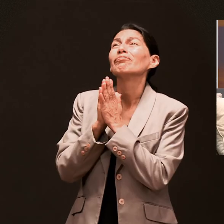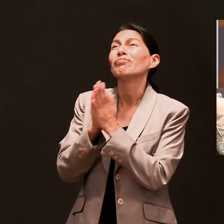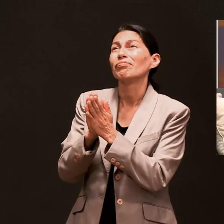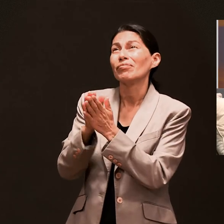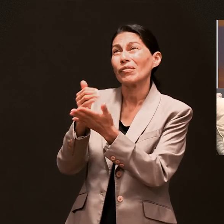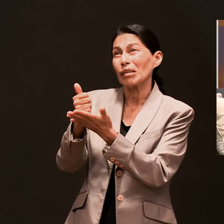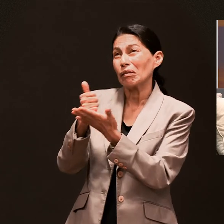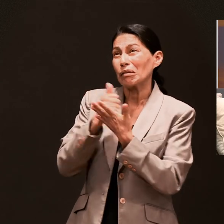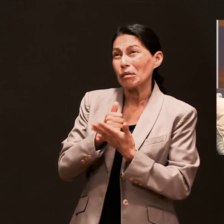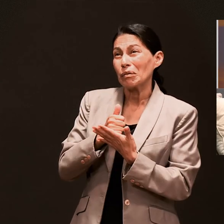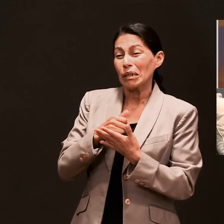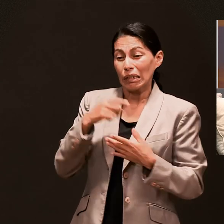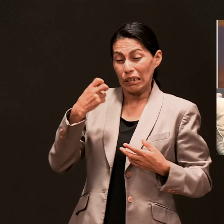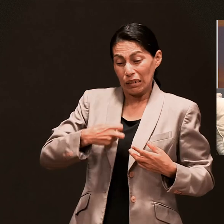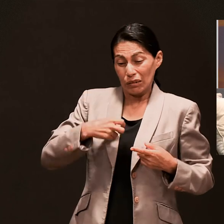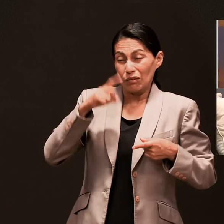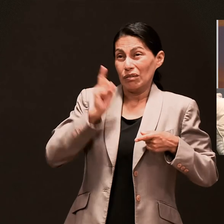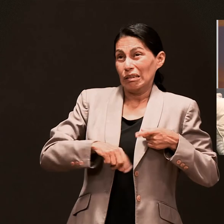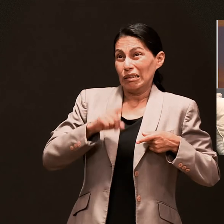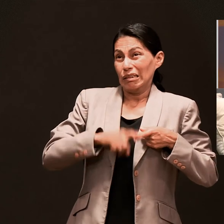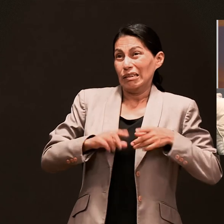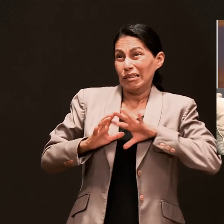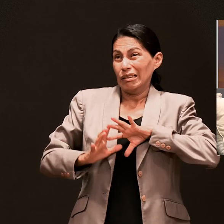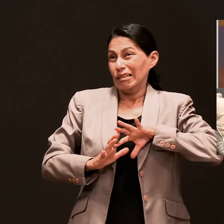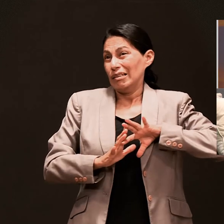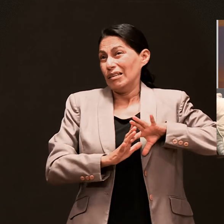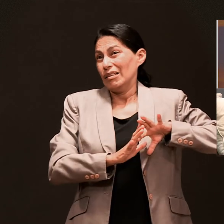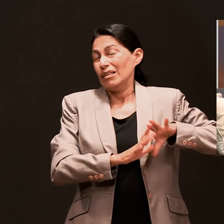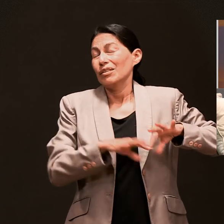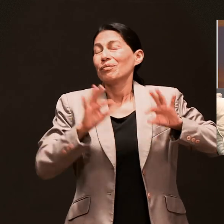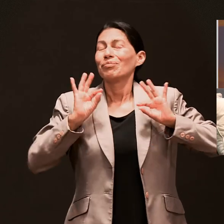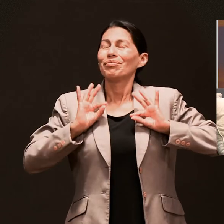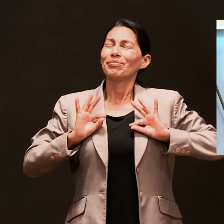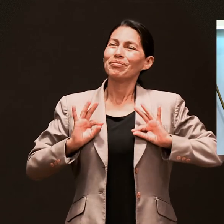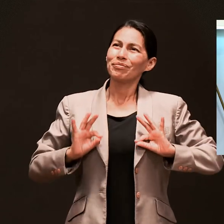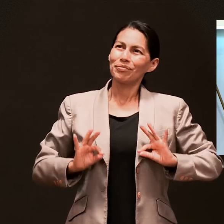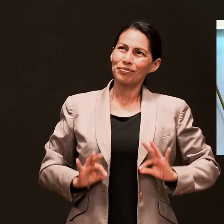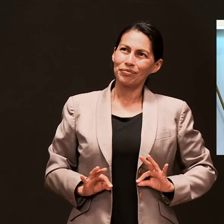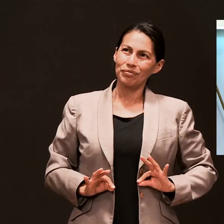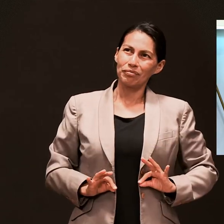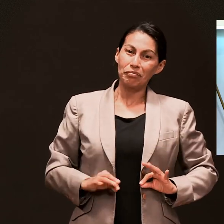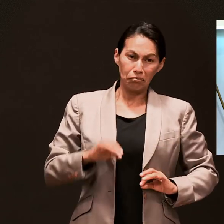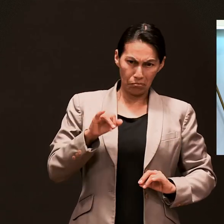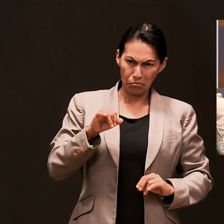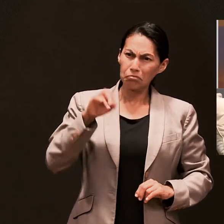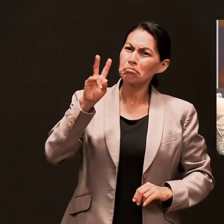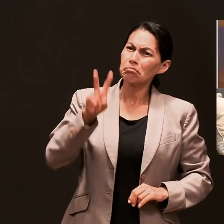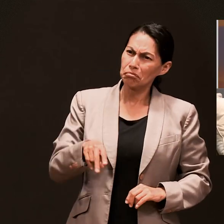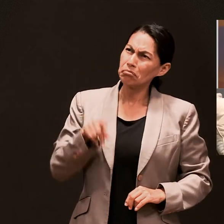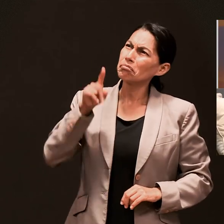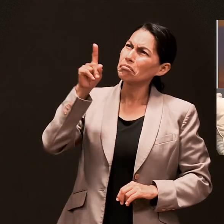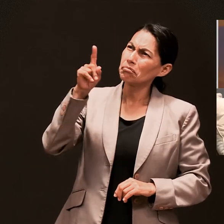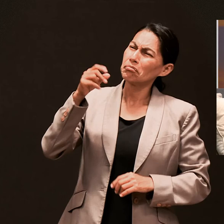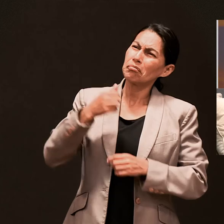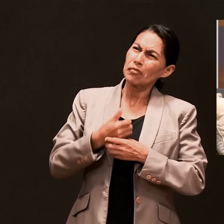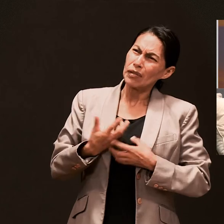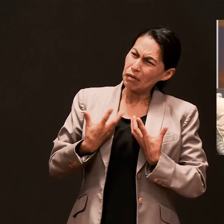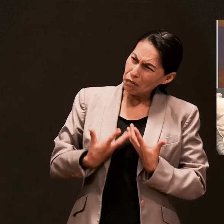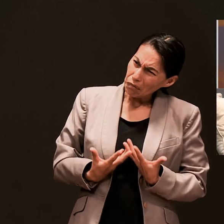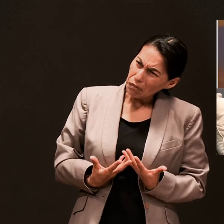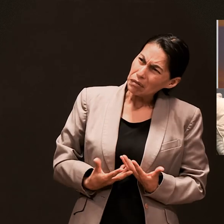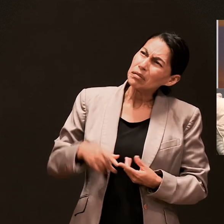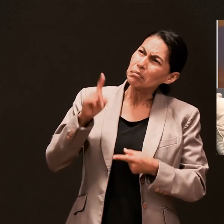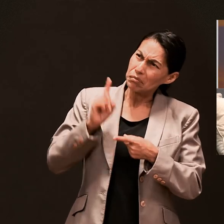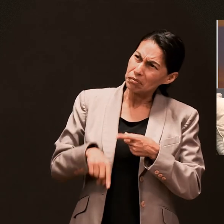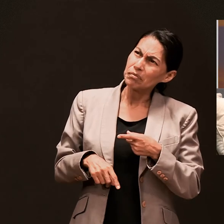no puedo o sea por favor ayúdame a no sentir esta angustia Y sí me la quitó